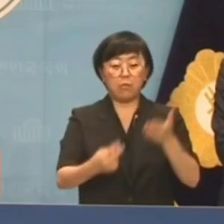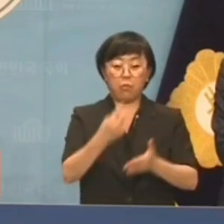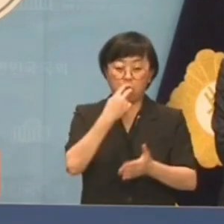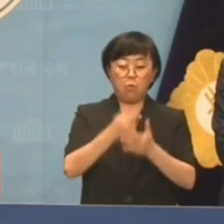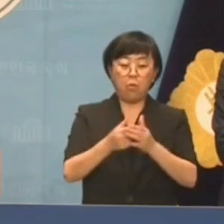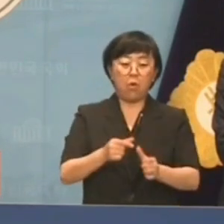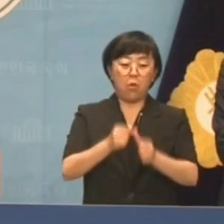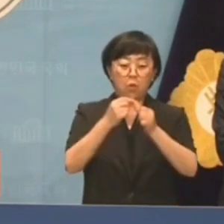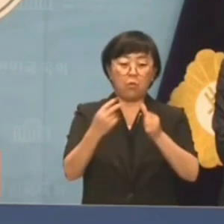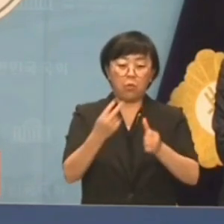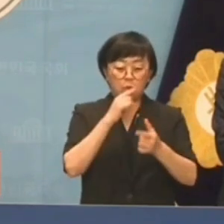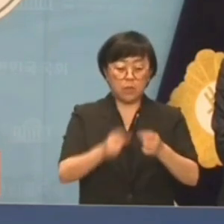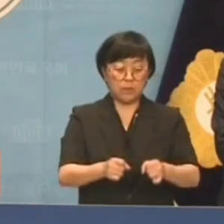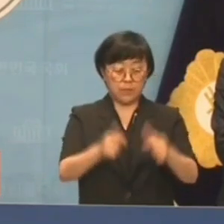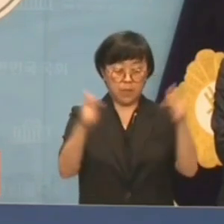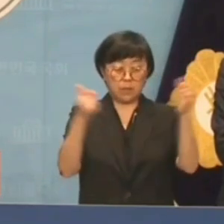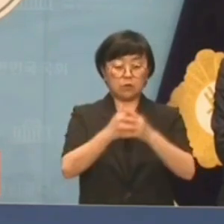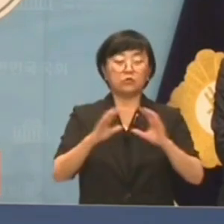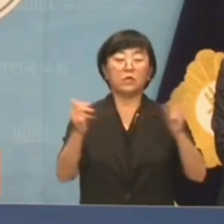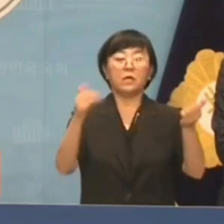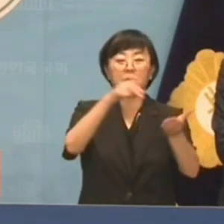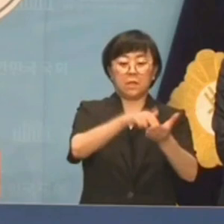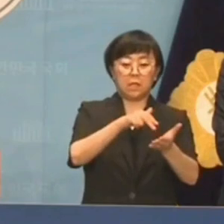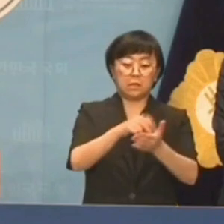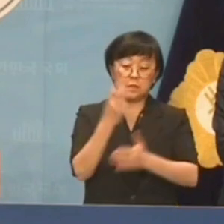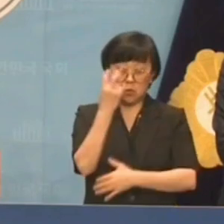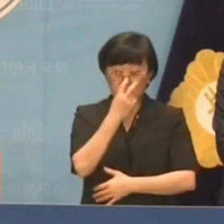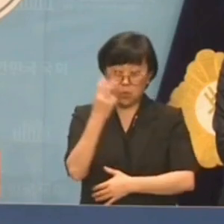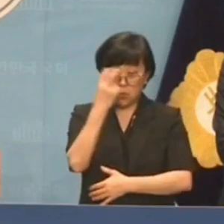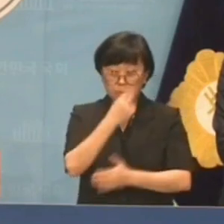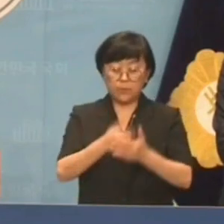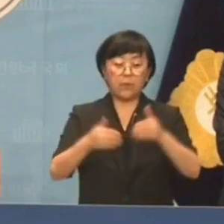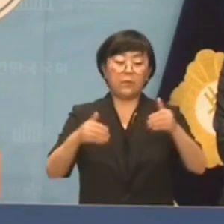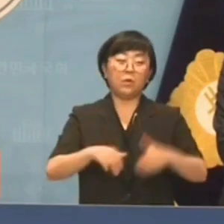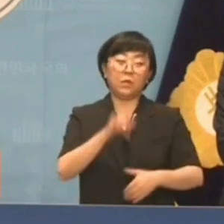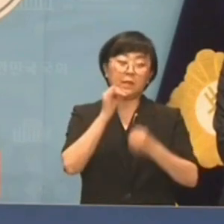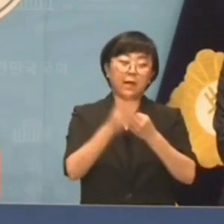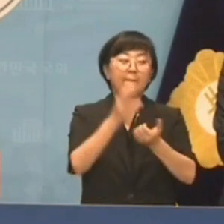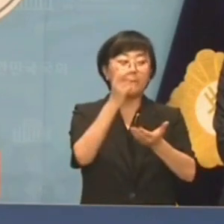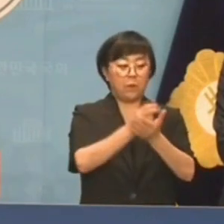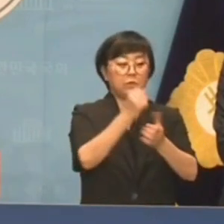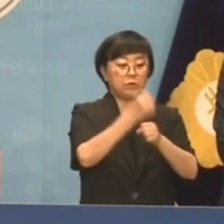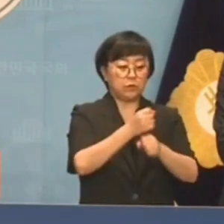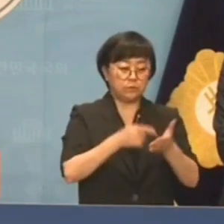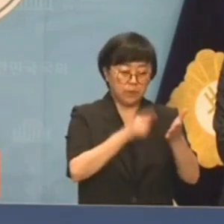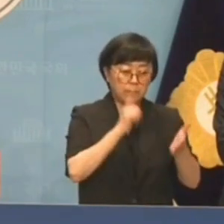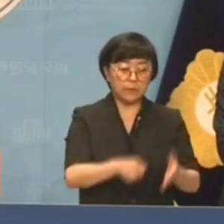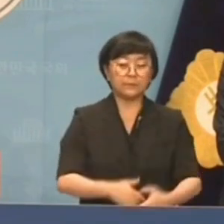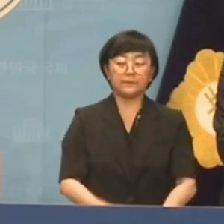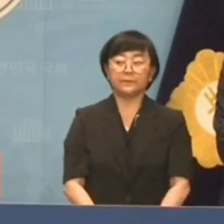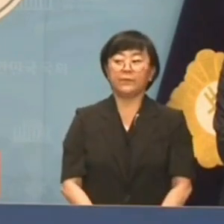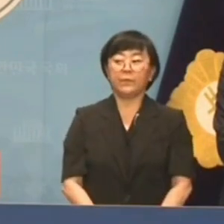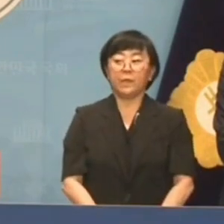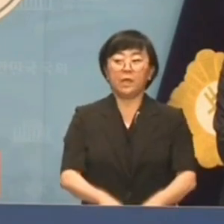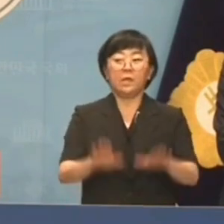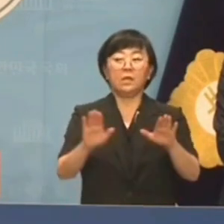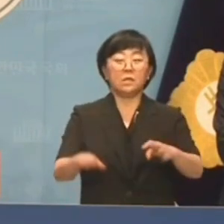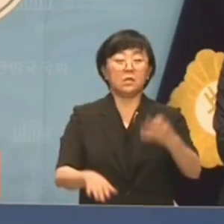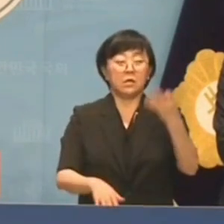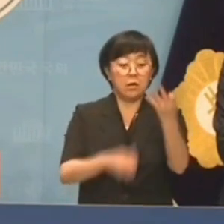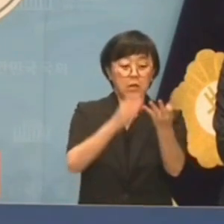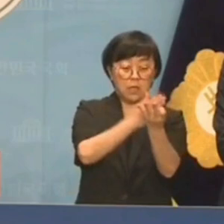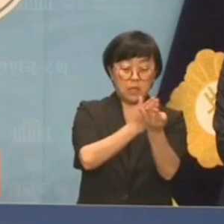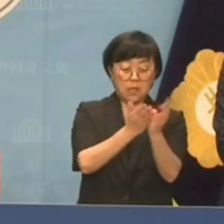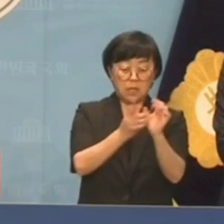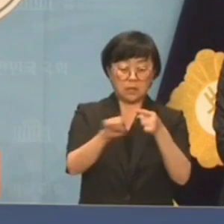확대 노력이 계속되도록 국회 차원에서 점검하고 필요하면 입법을 추진하도록 하겠다. 현재 14개